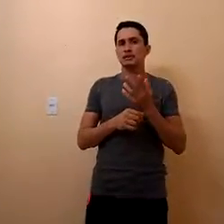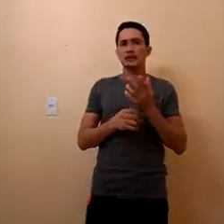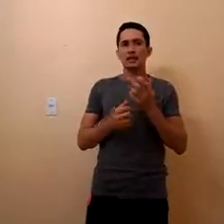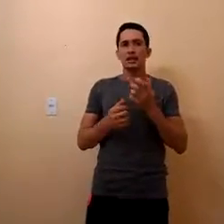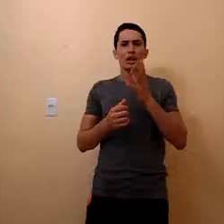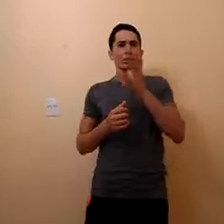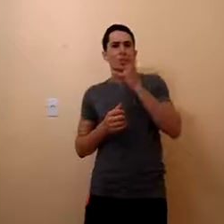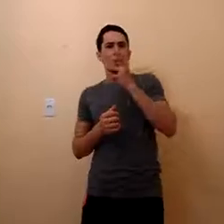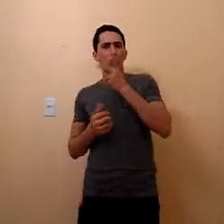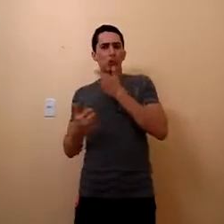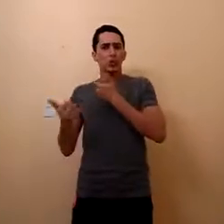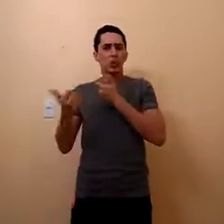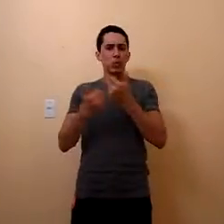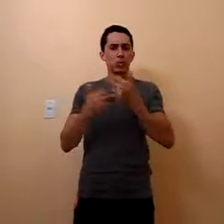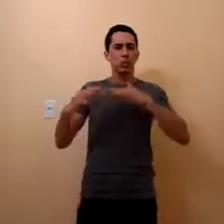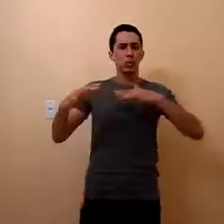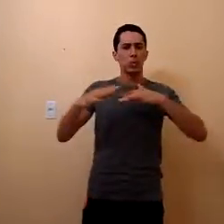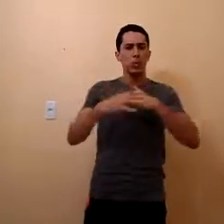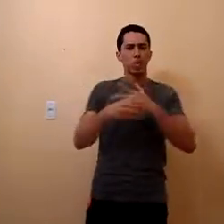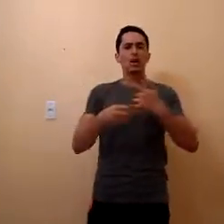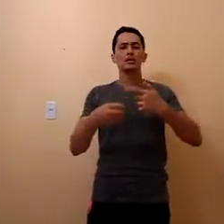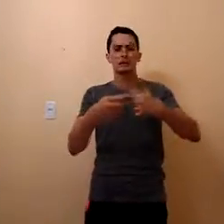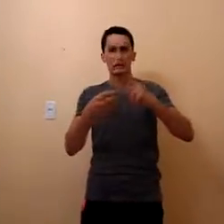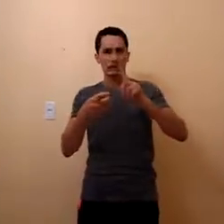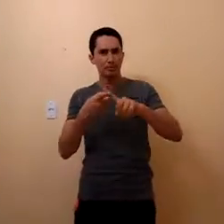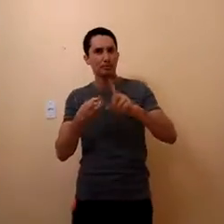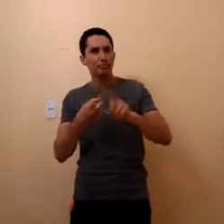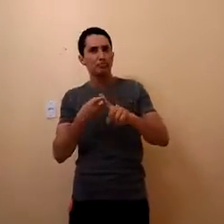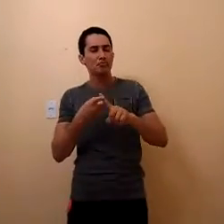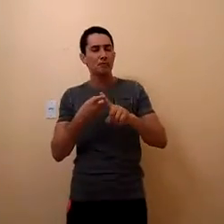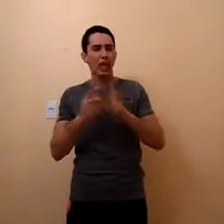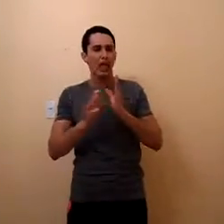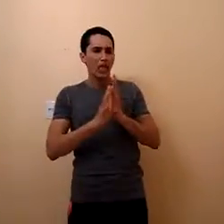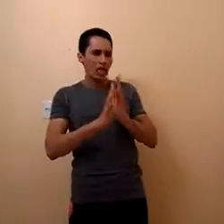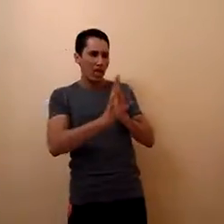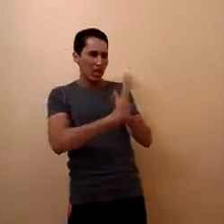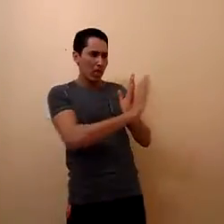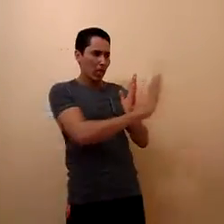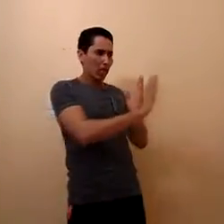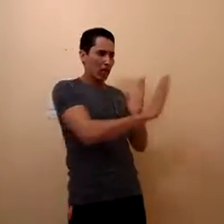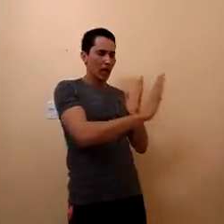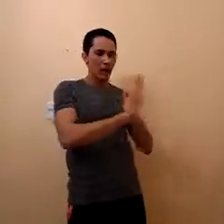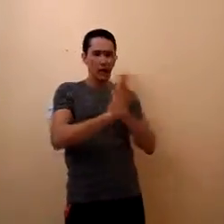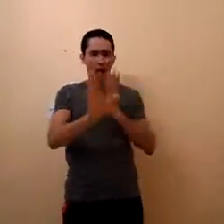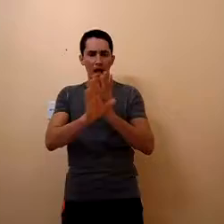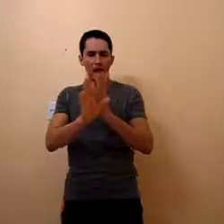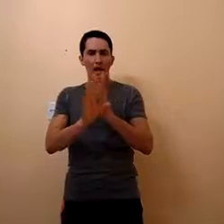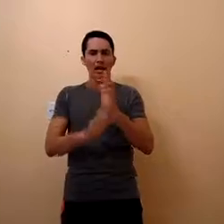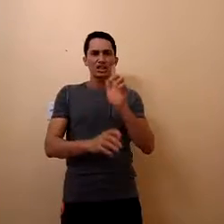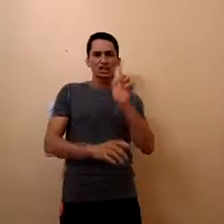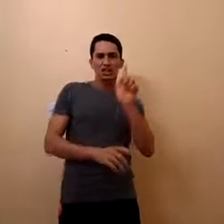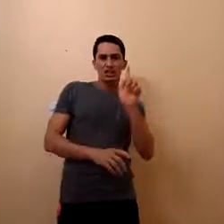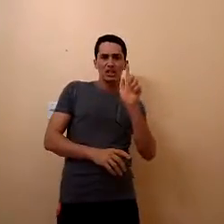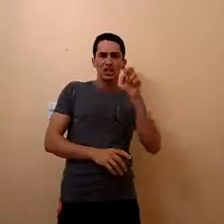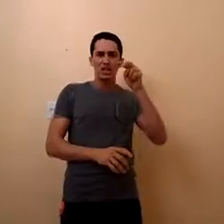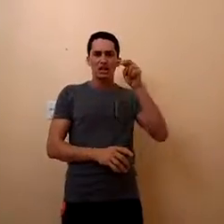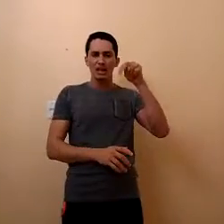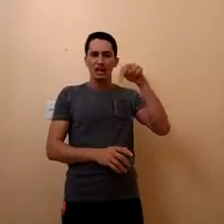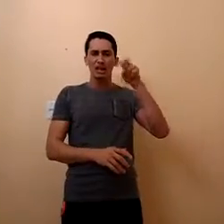lento, até na hora de abastecer. Estas filas são de motoristas em busca de gás natural, o famoso